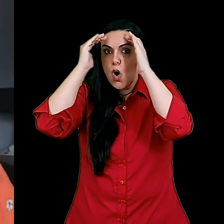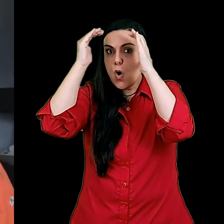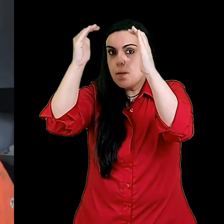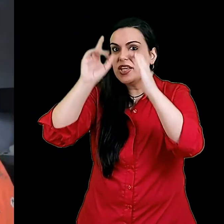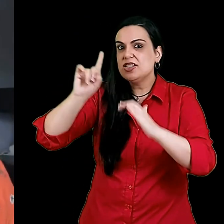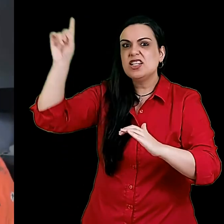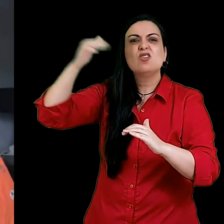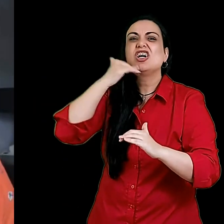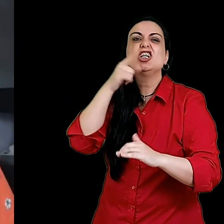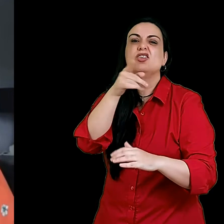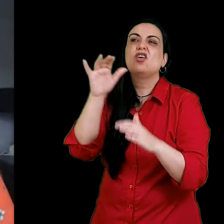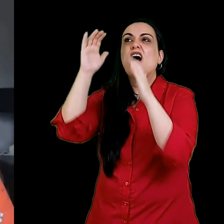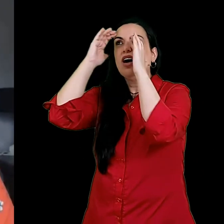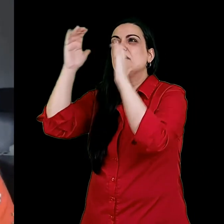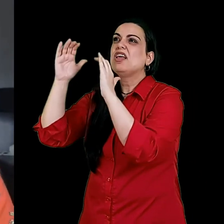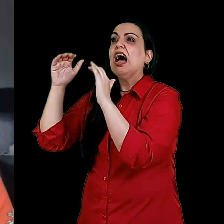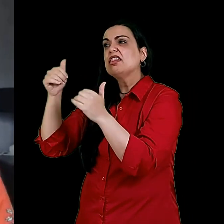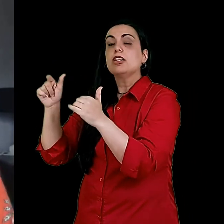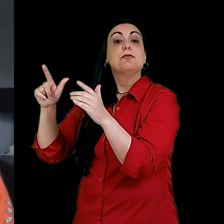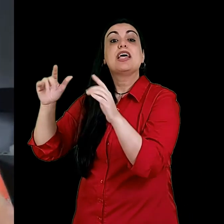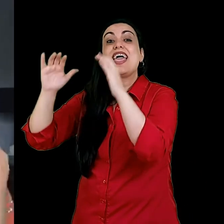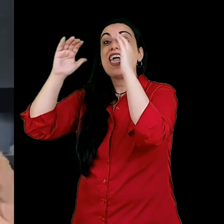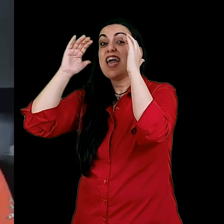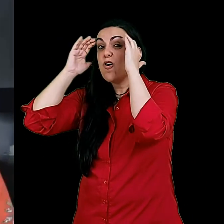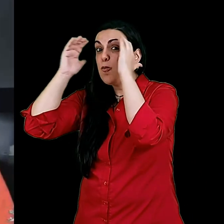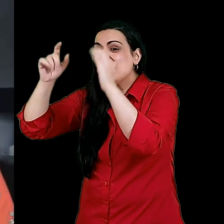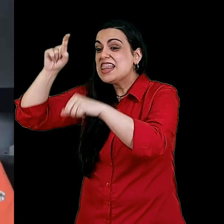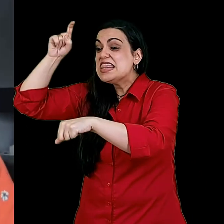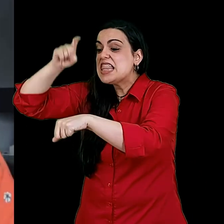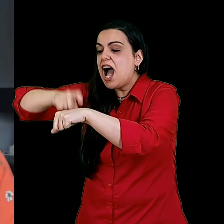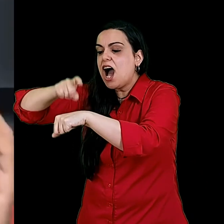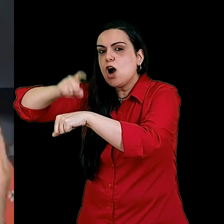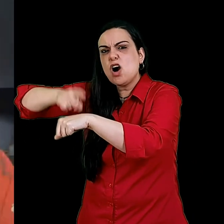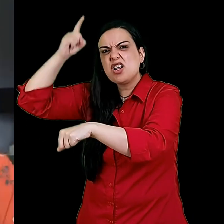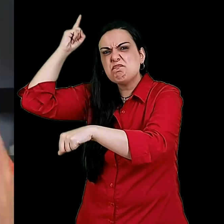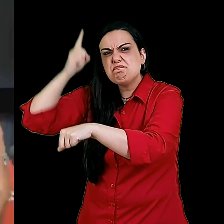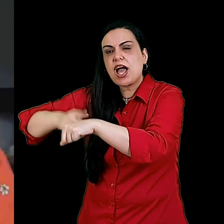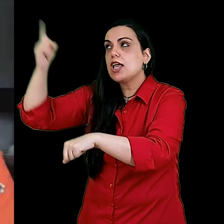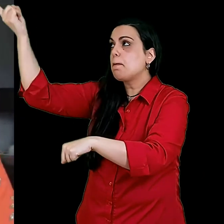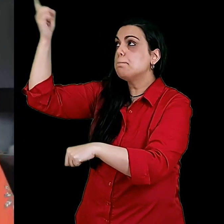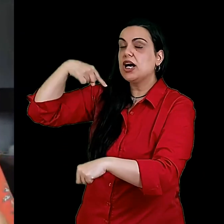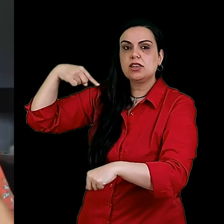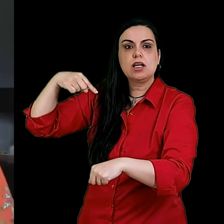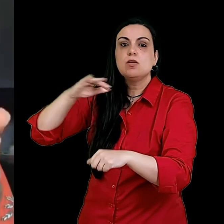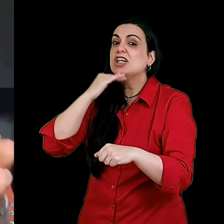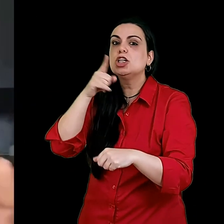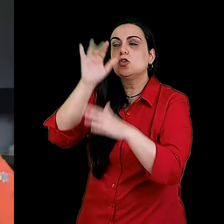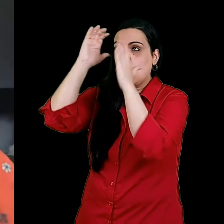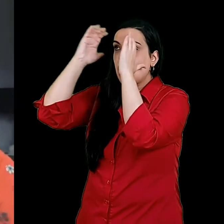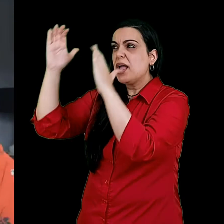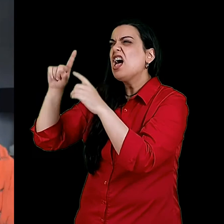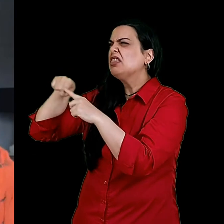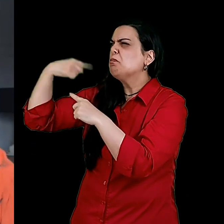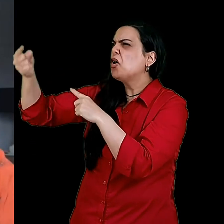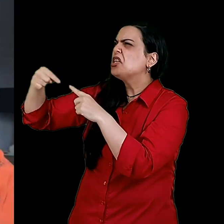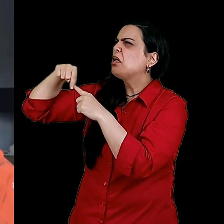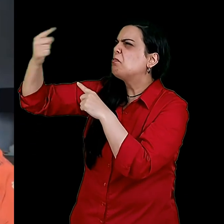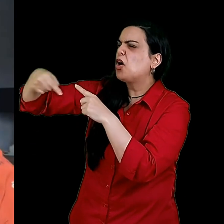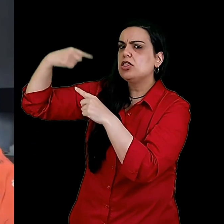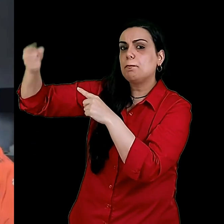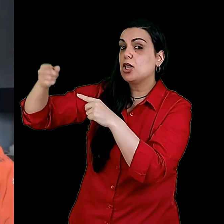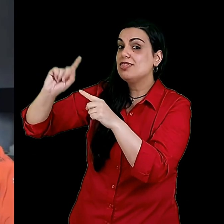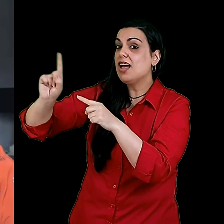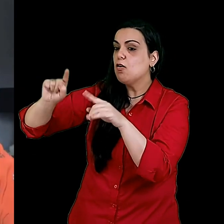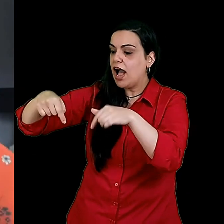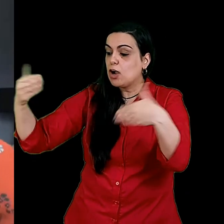bem essa frase. Obedecer a Deus não é só fazer o que Ele manda, mas é fazer o que Ele manda na hora que Ele está